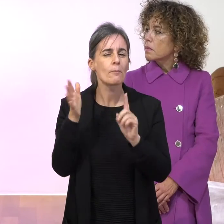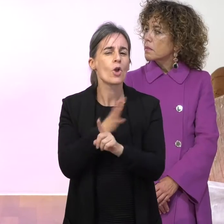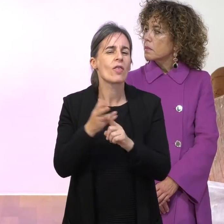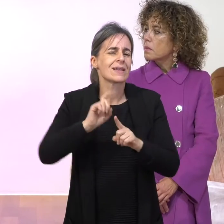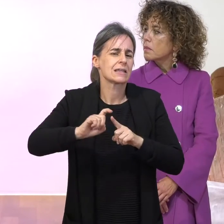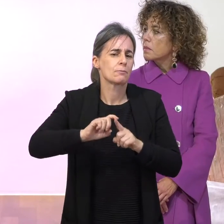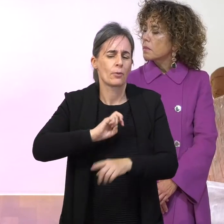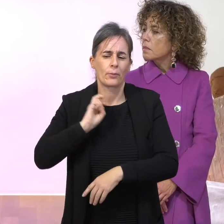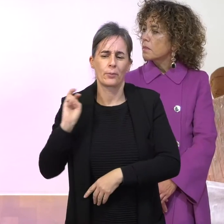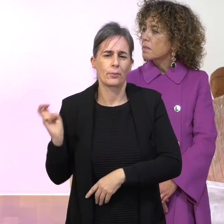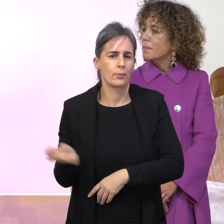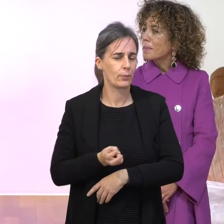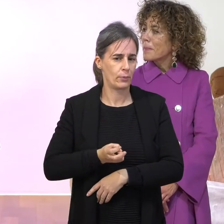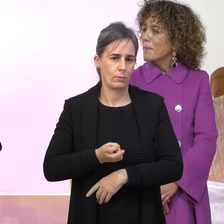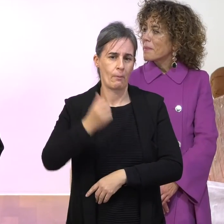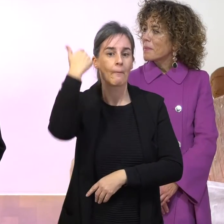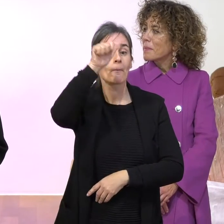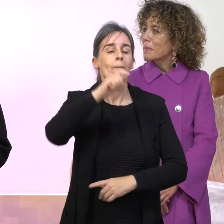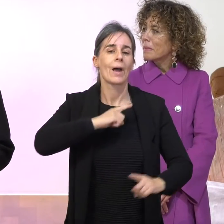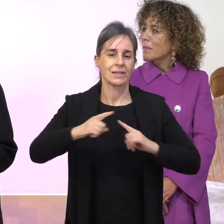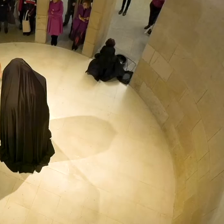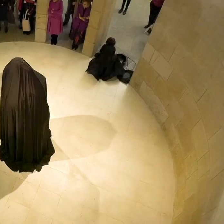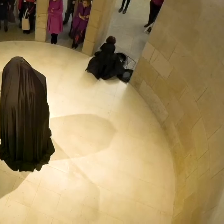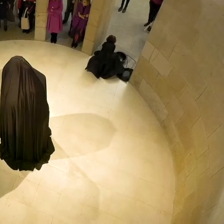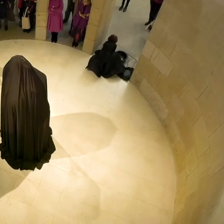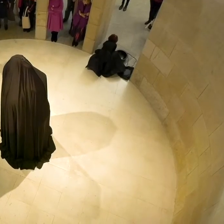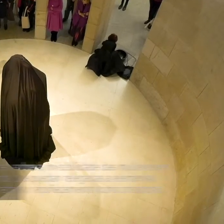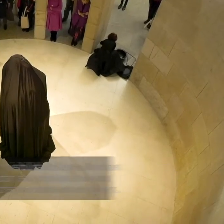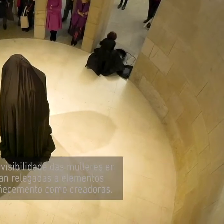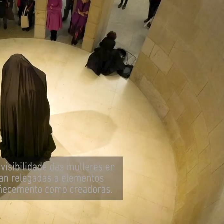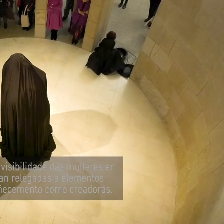violencias machistas que padecemos.